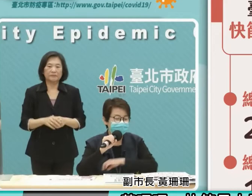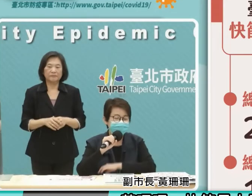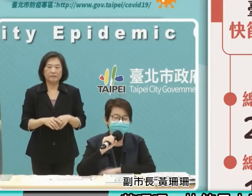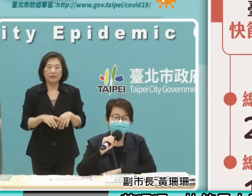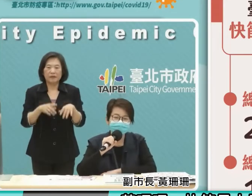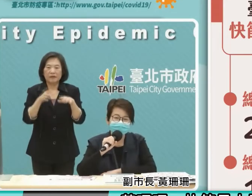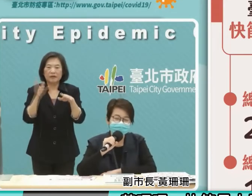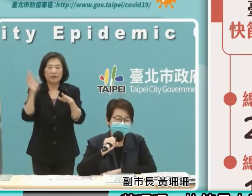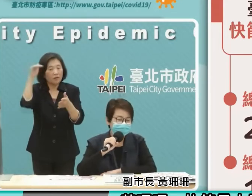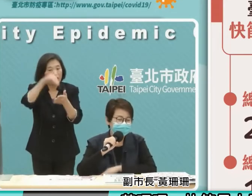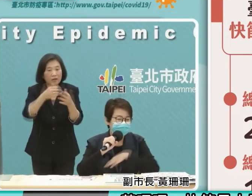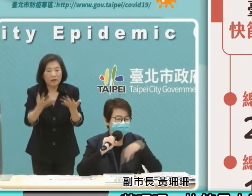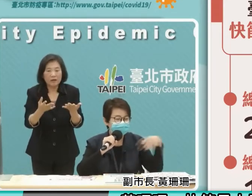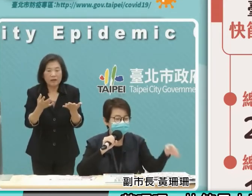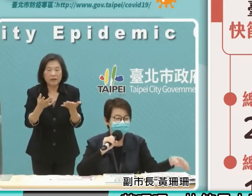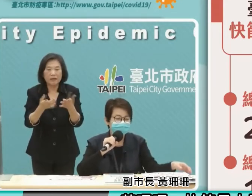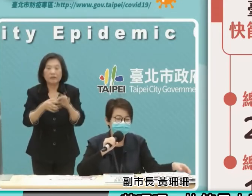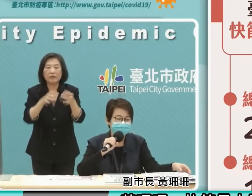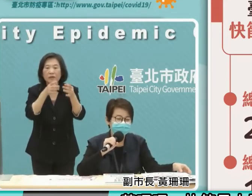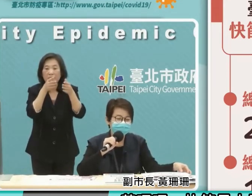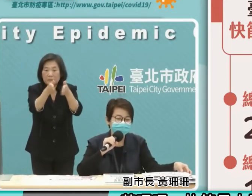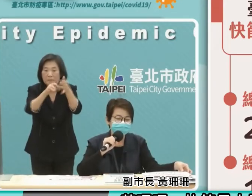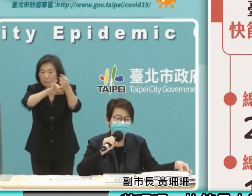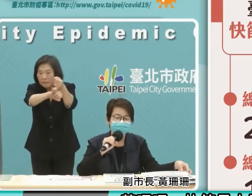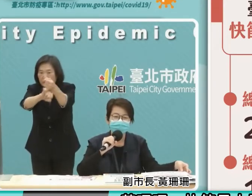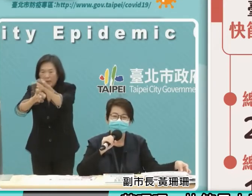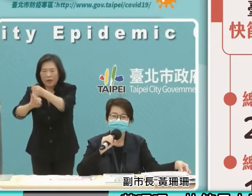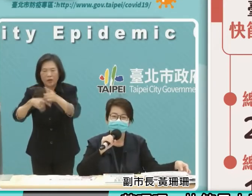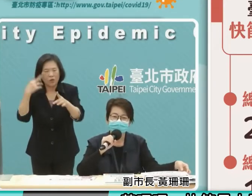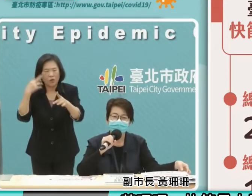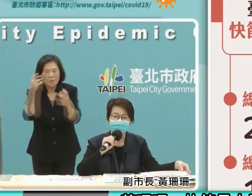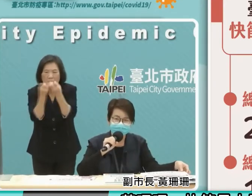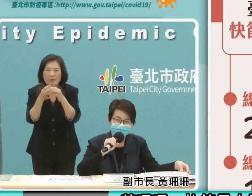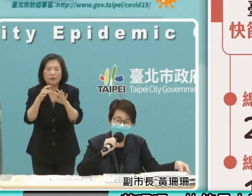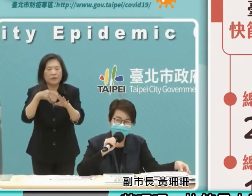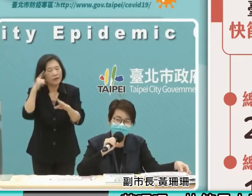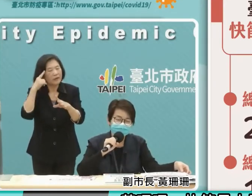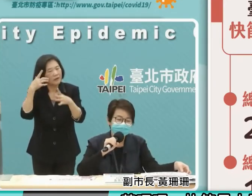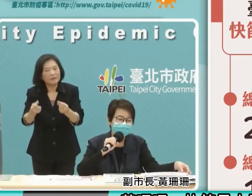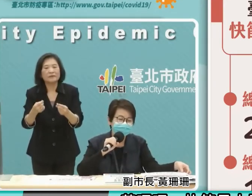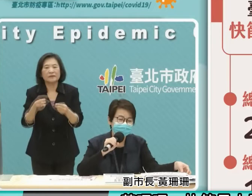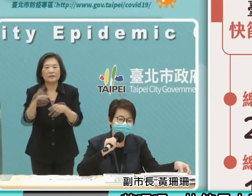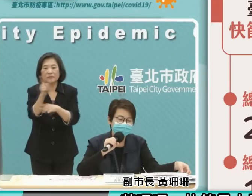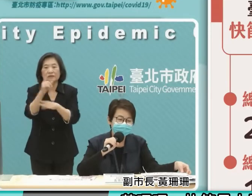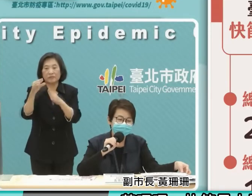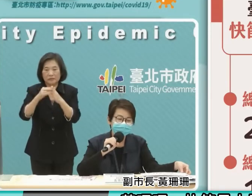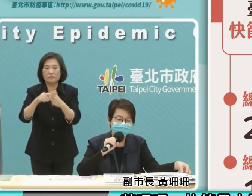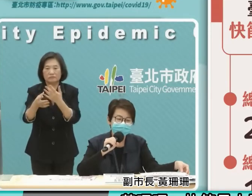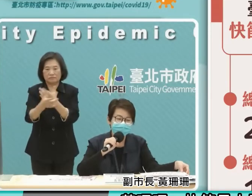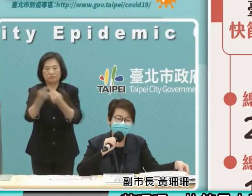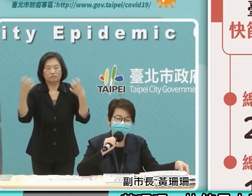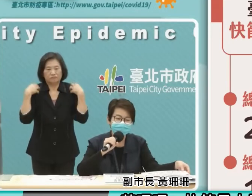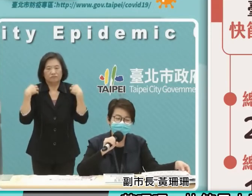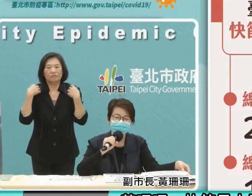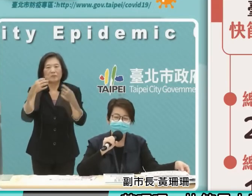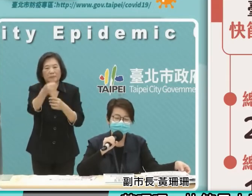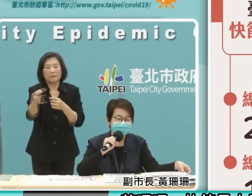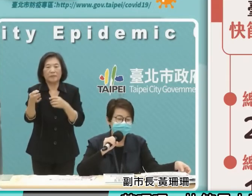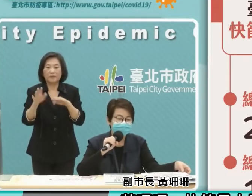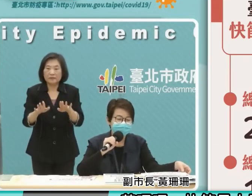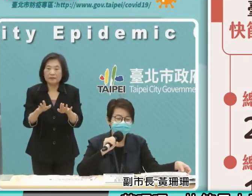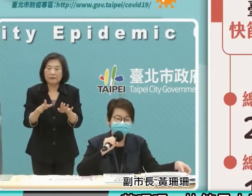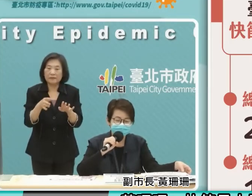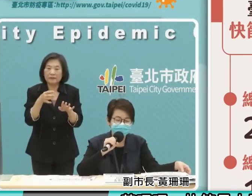为个别采购有状况，所以我们要求由消防局来统一采购，所以消防局最后是统一采购，现在市